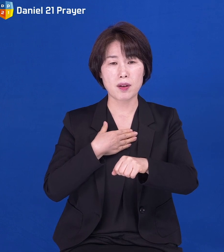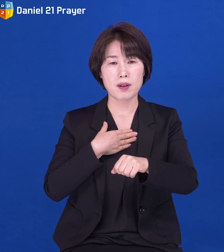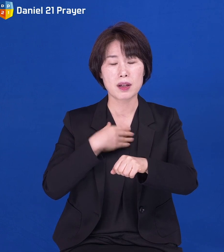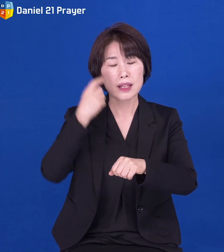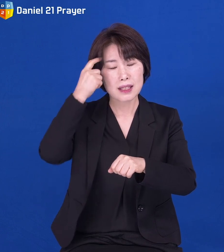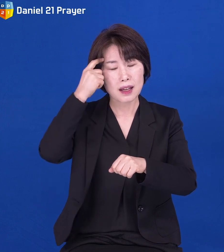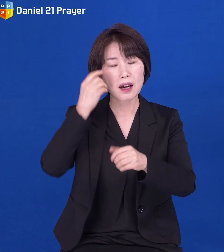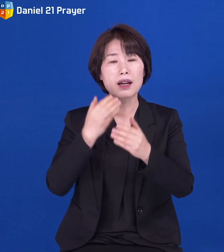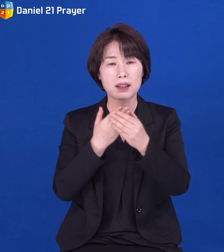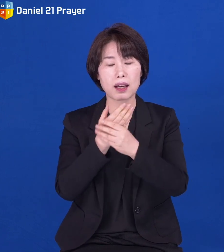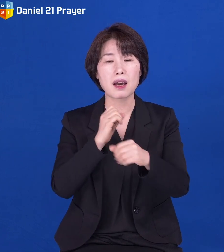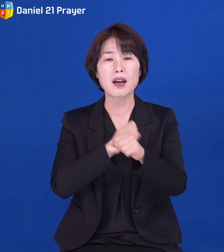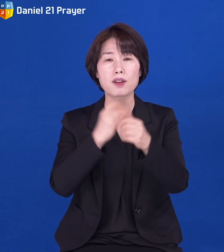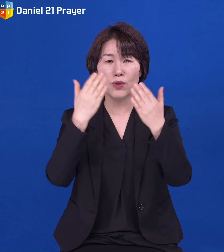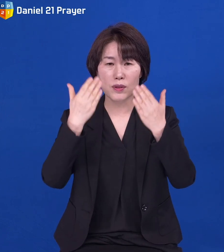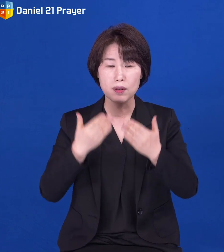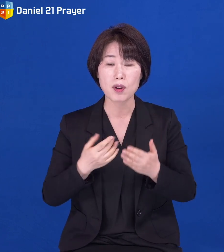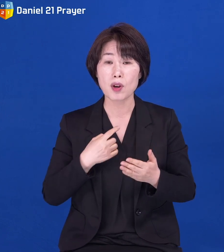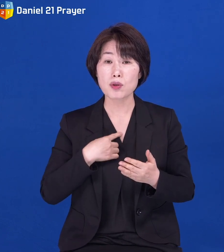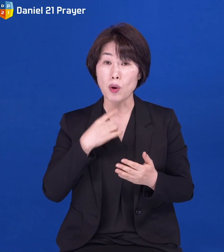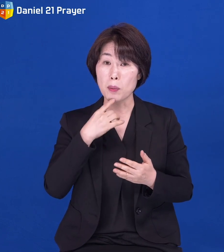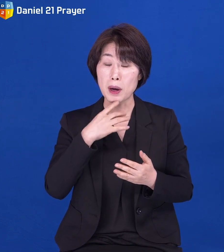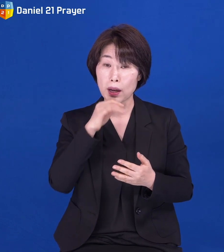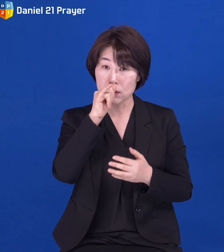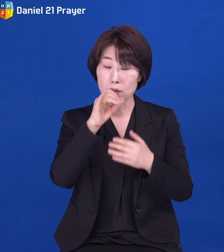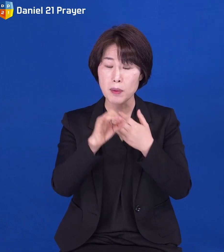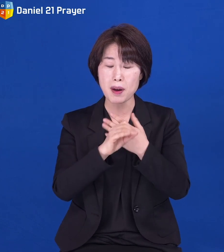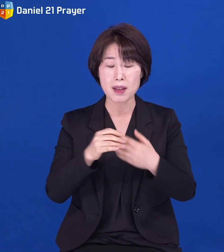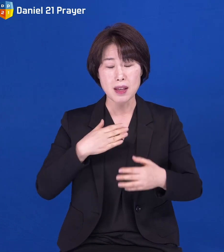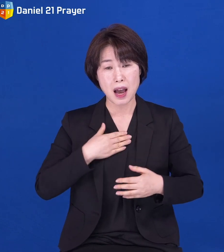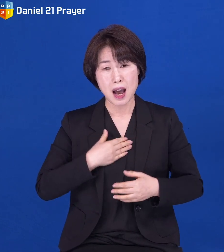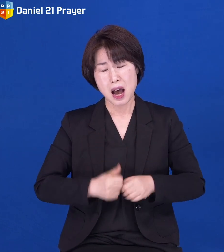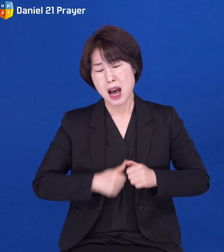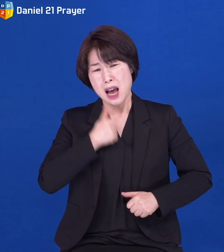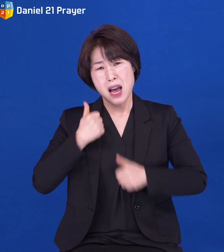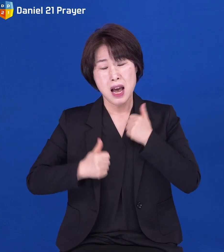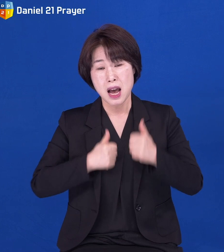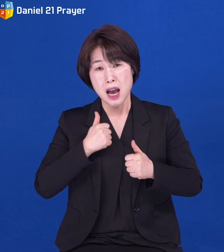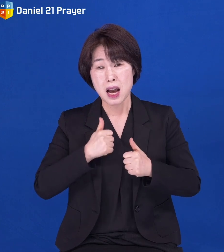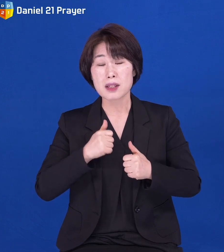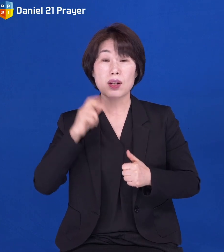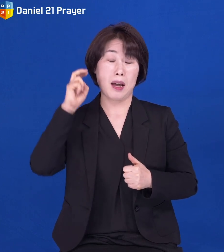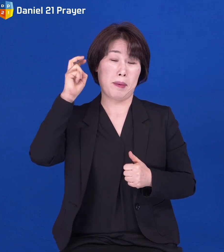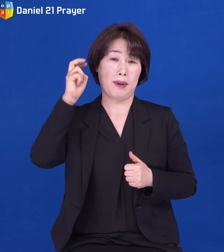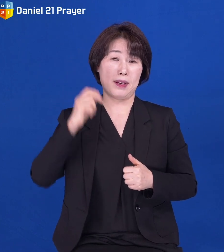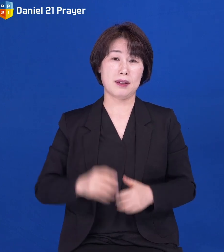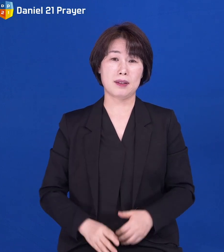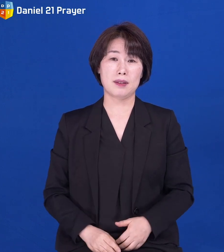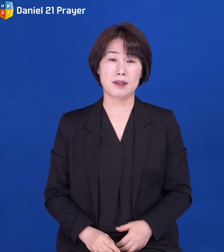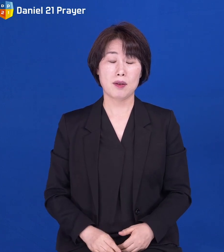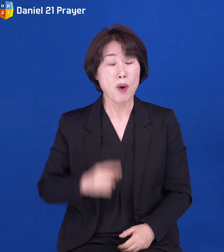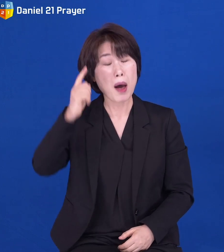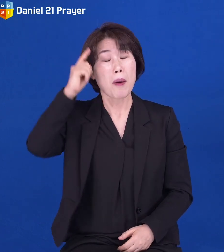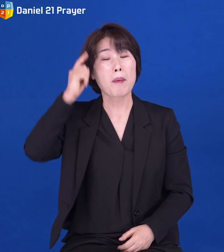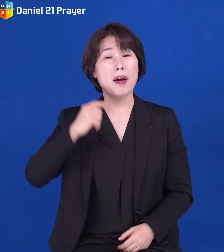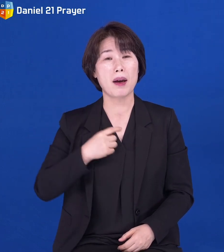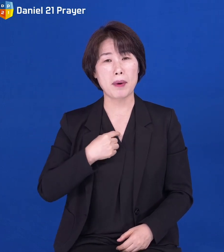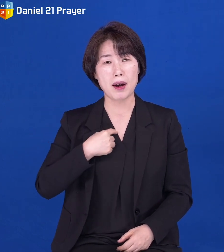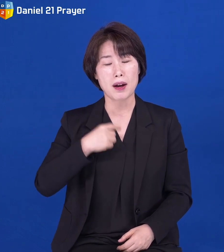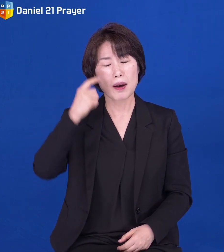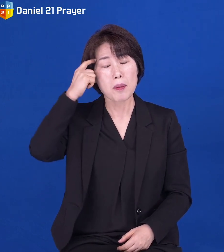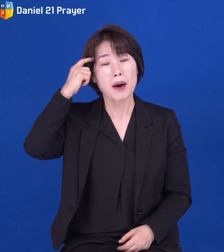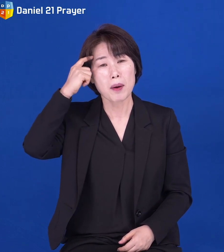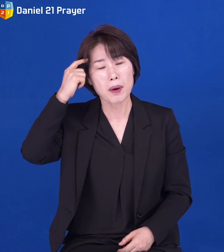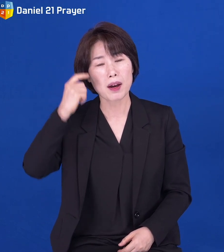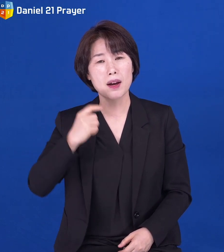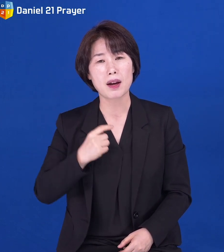주시더라고요. 제가 만약에 저만 있었어 봐요. 저 난리 났죠. 막 왜? 내가 이러면서 막 내가 뭐 왜 이러면서 막 쌍심지를 키고